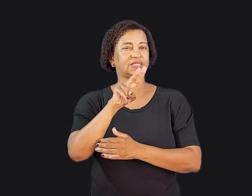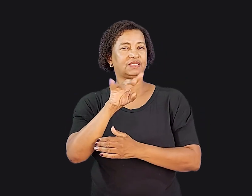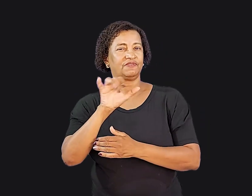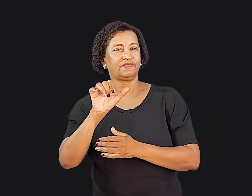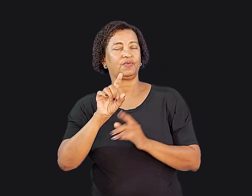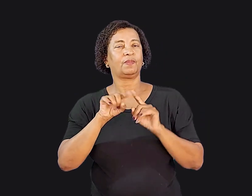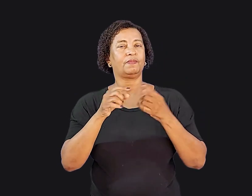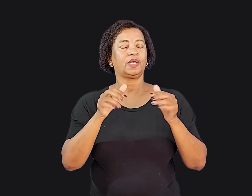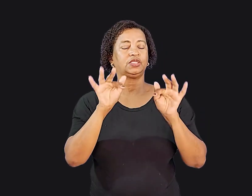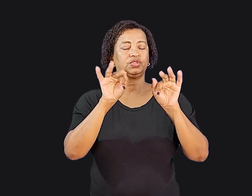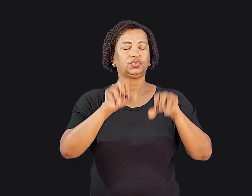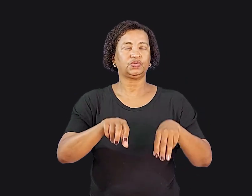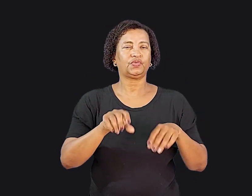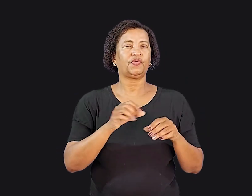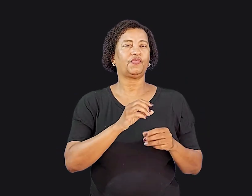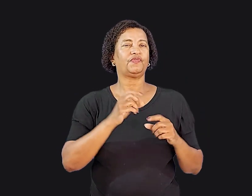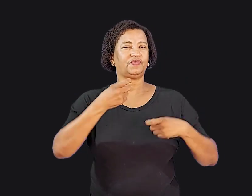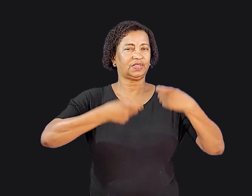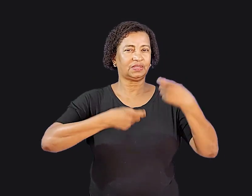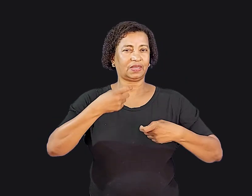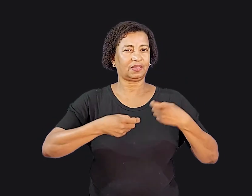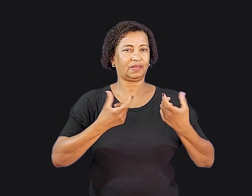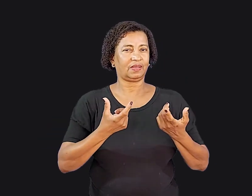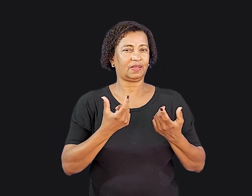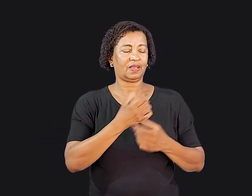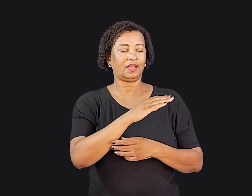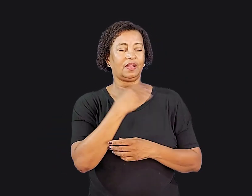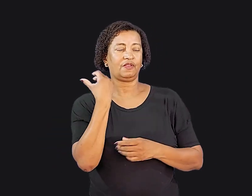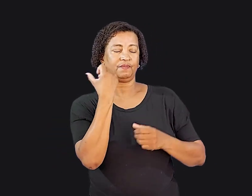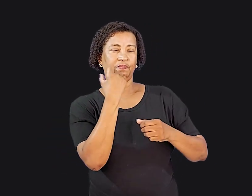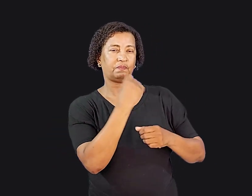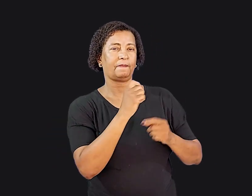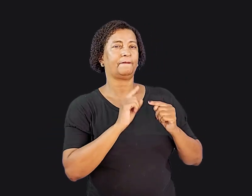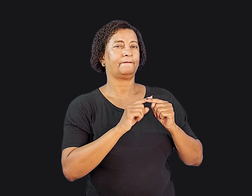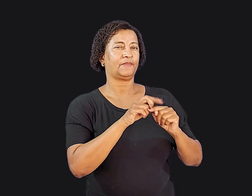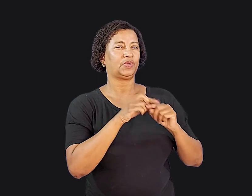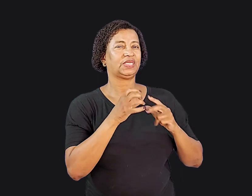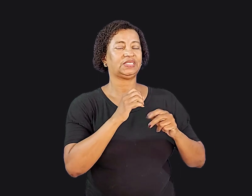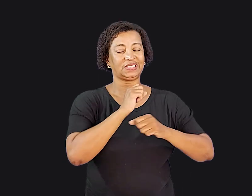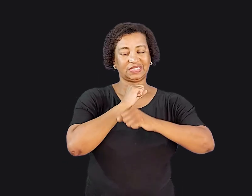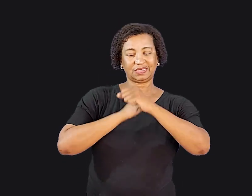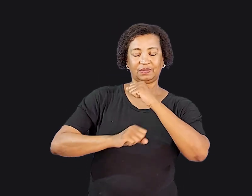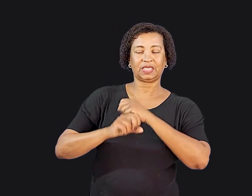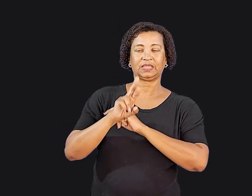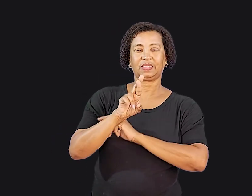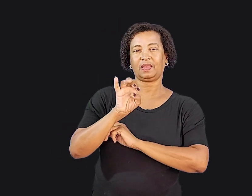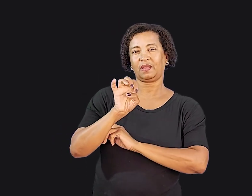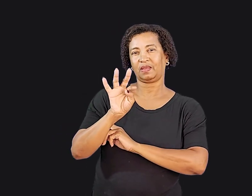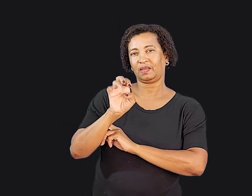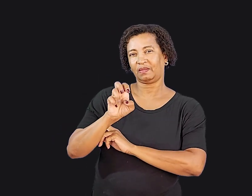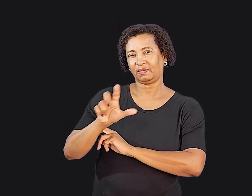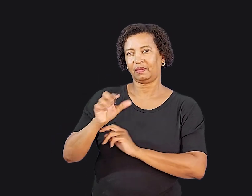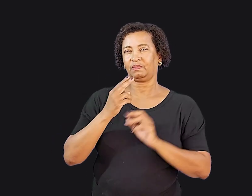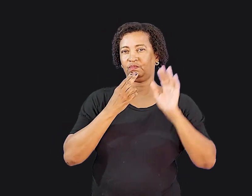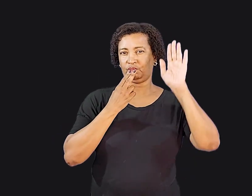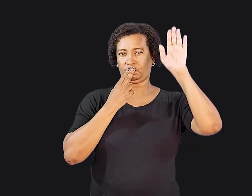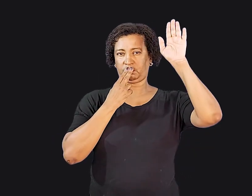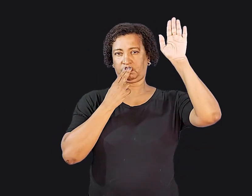ele foi condenado à morte por tentar assassinar Hitler. Nas cartas que escreveu da prisão para sua mãe, percebemos a mudança que